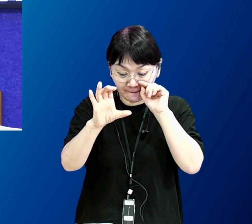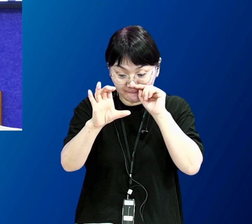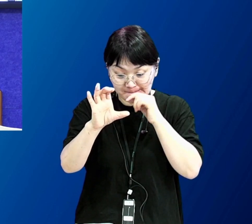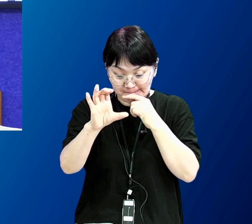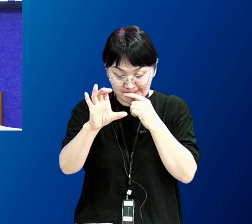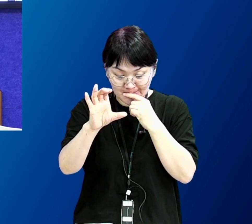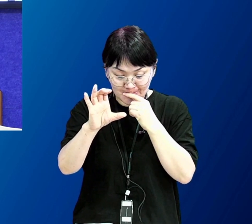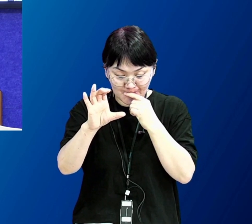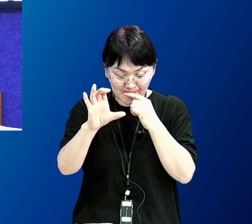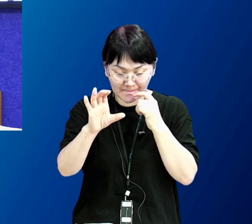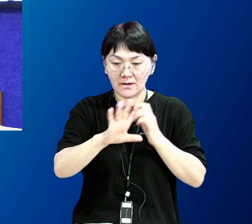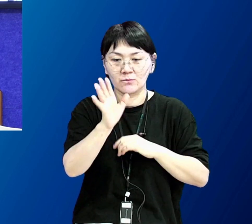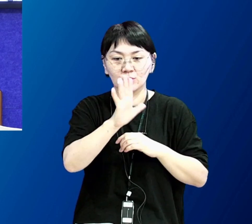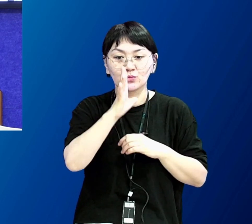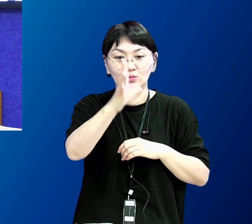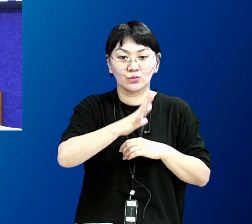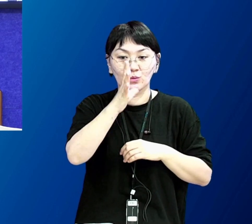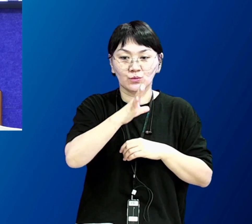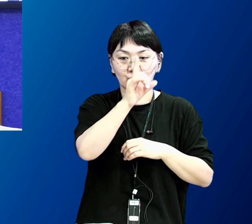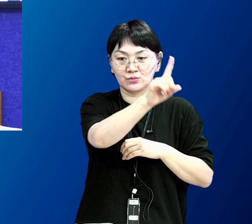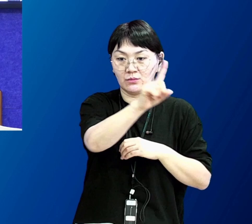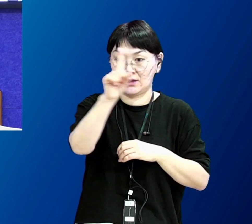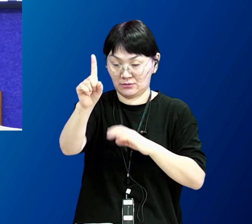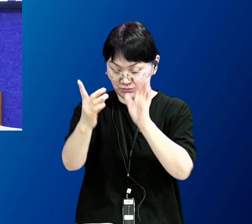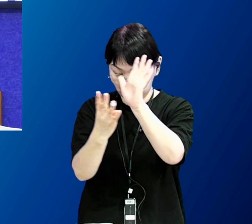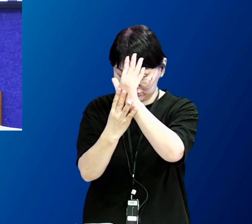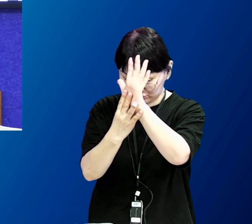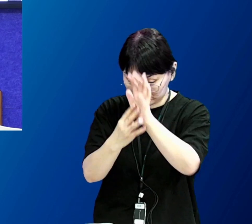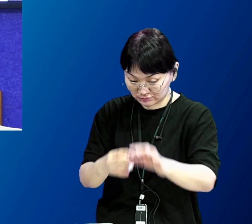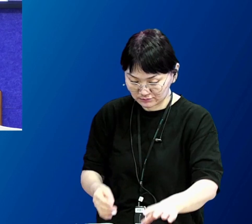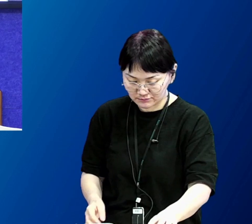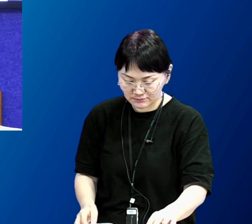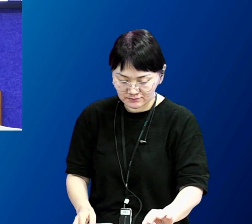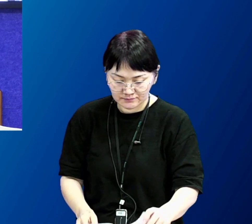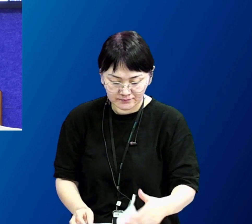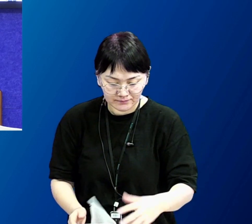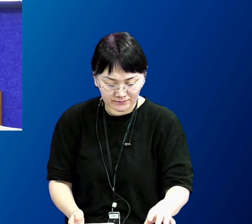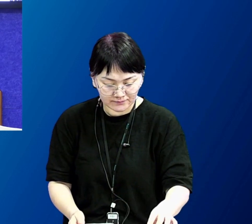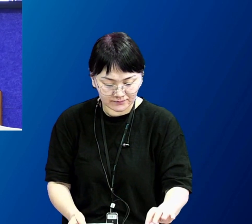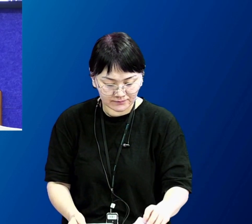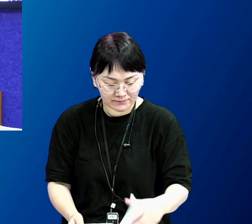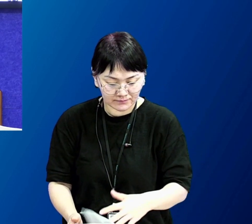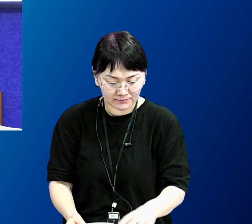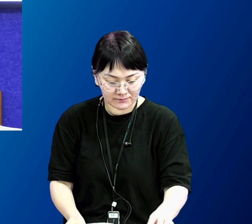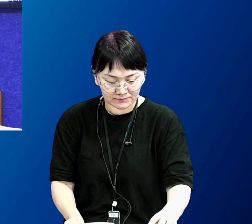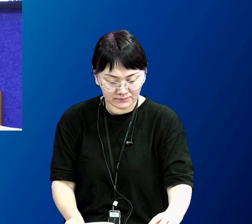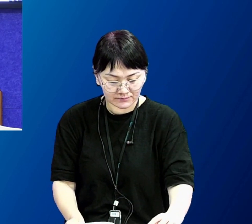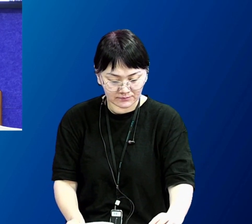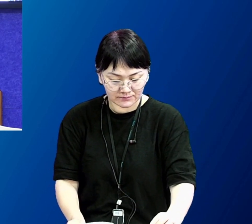Урагш нэргүүл. А дуулал 119. Дуулал 119-ийн